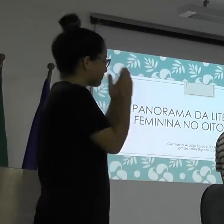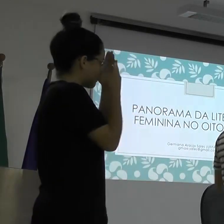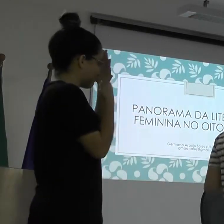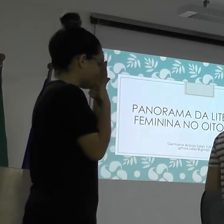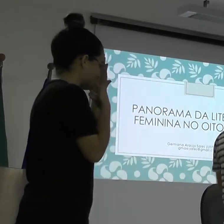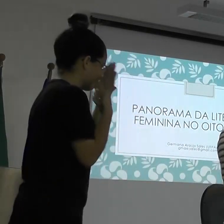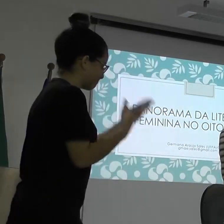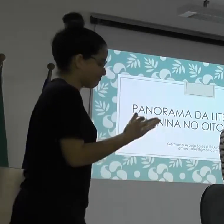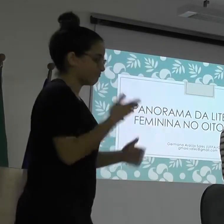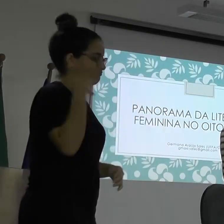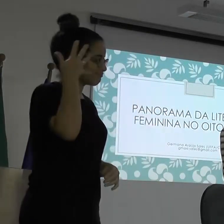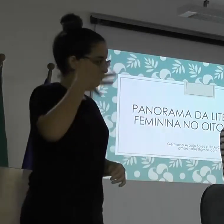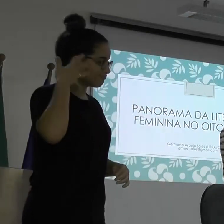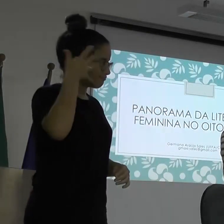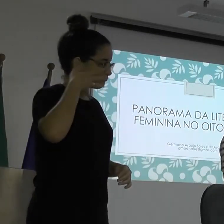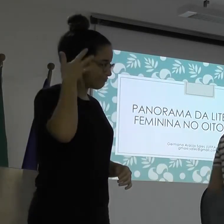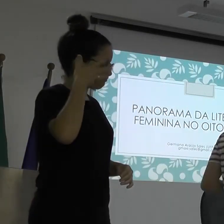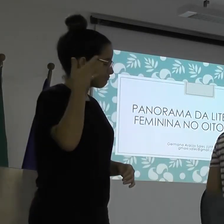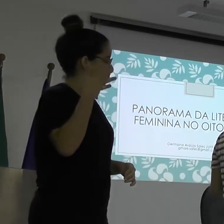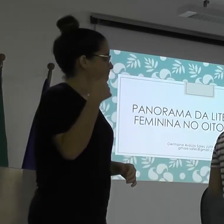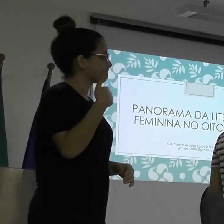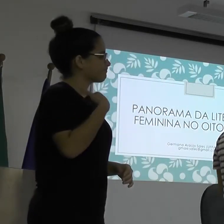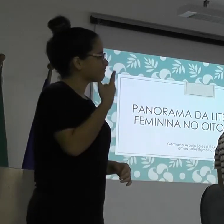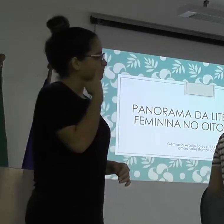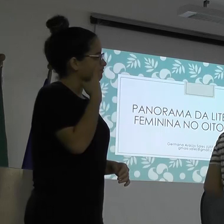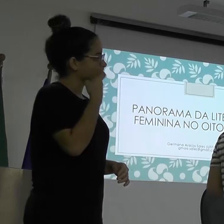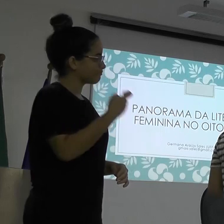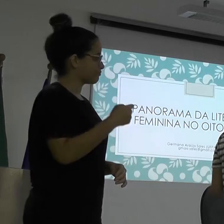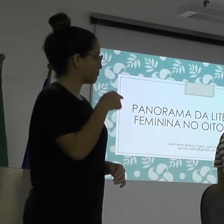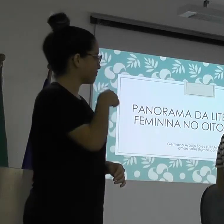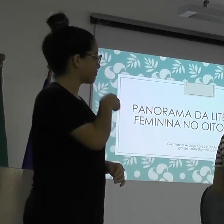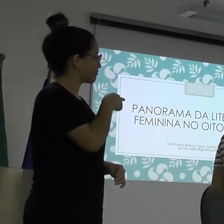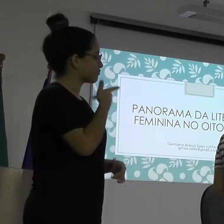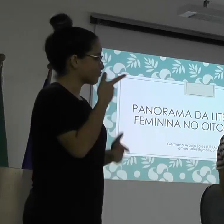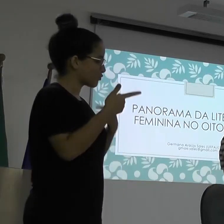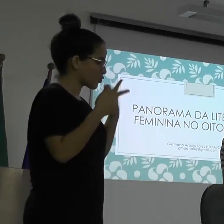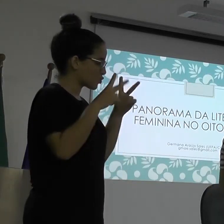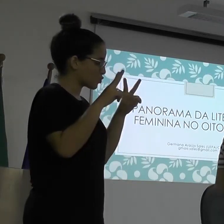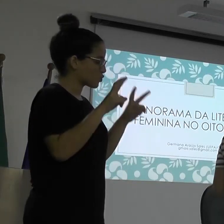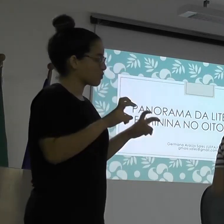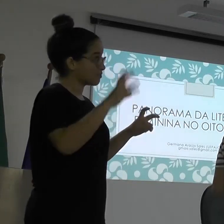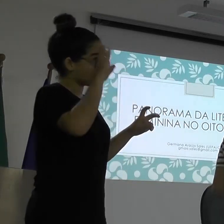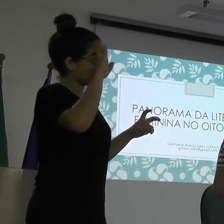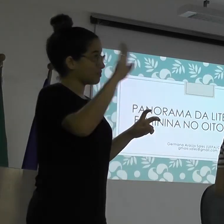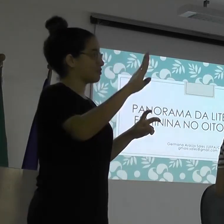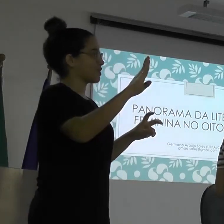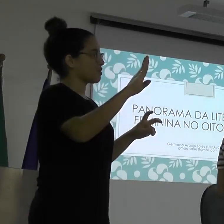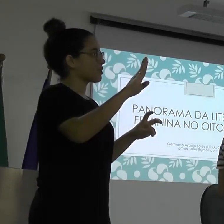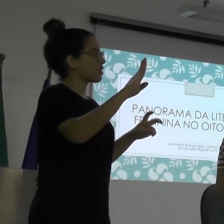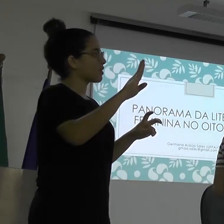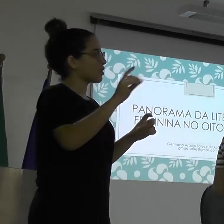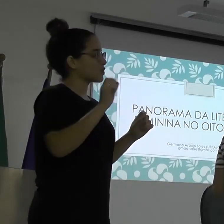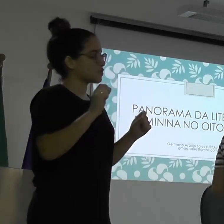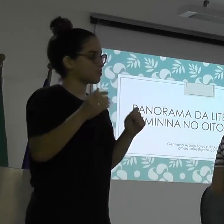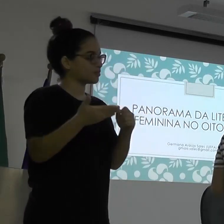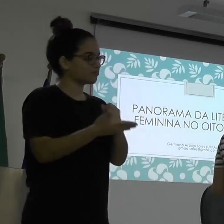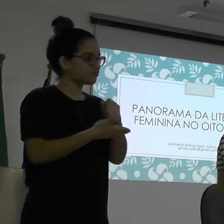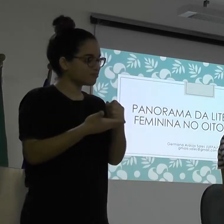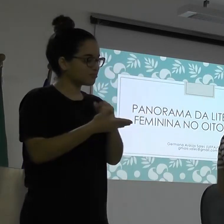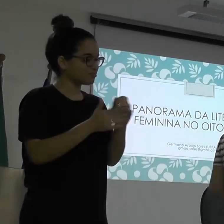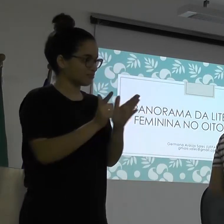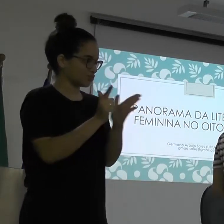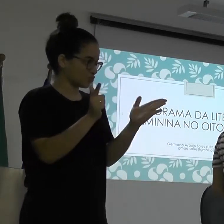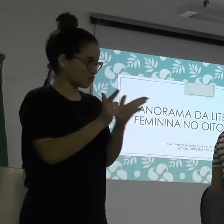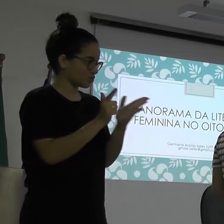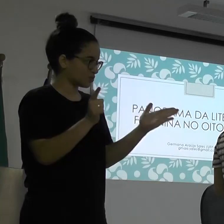Obrigada pela palestra. Eu achei muito interessante sua fala, principalmente trazendo essas fontes dos periódicos, né?